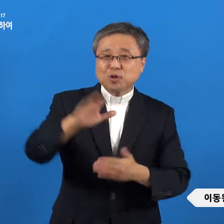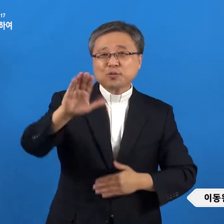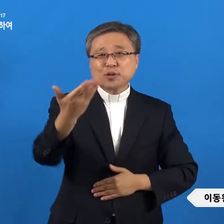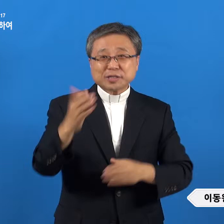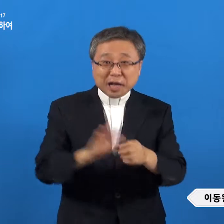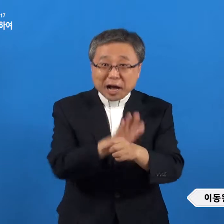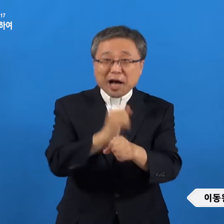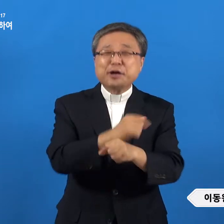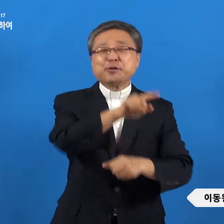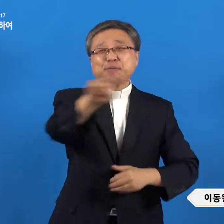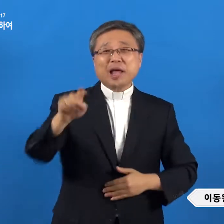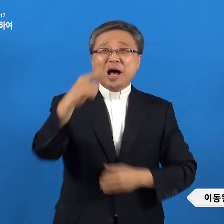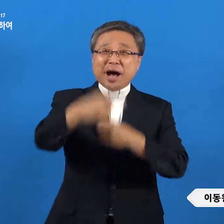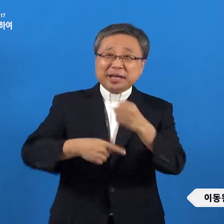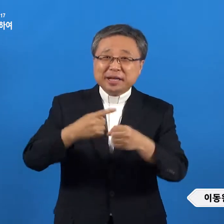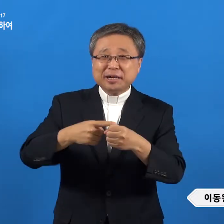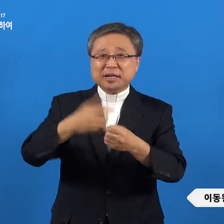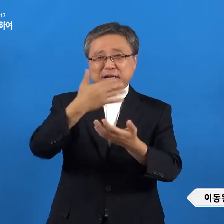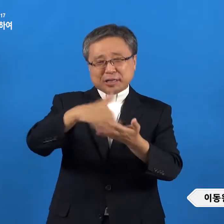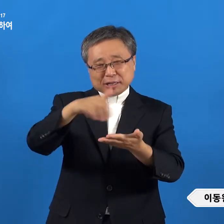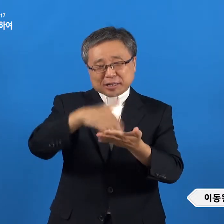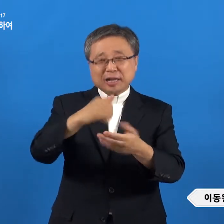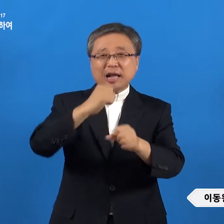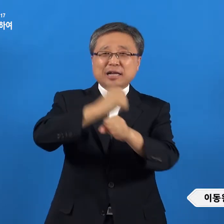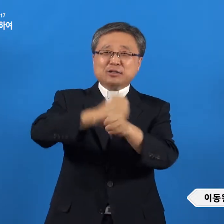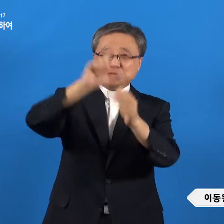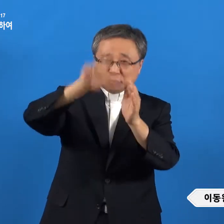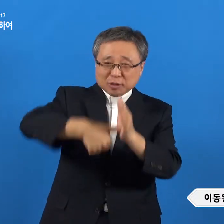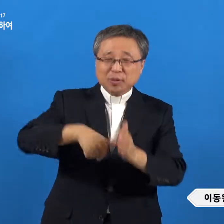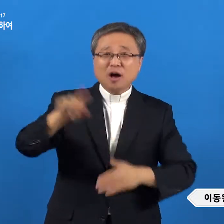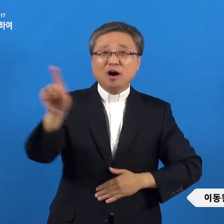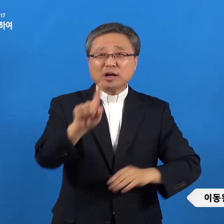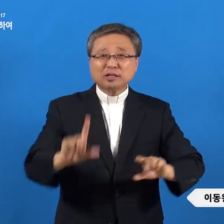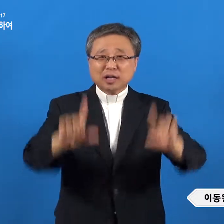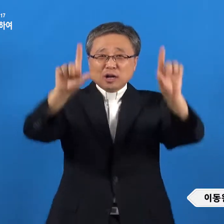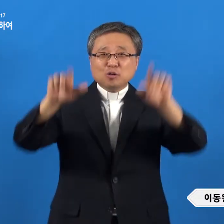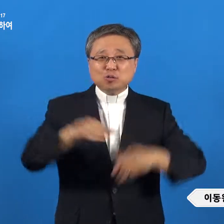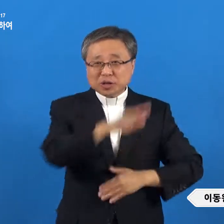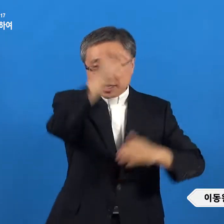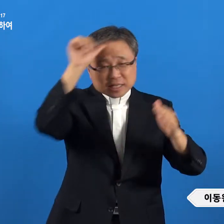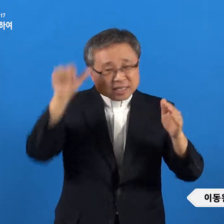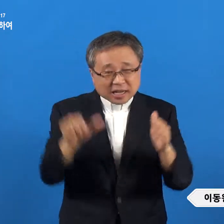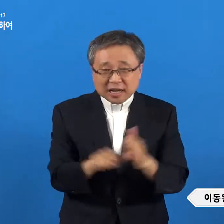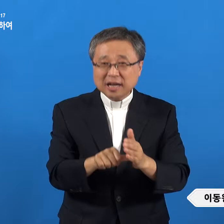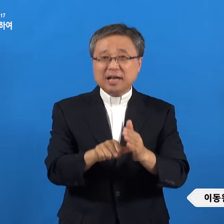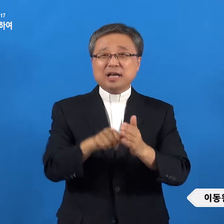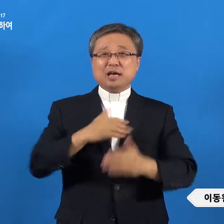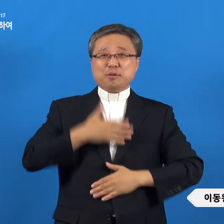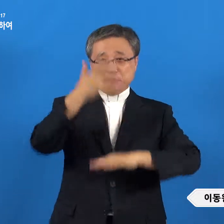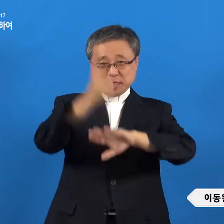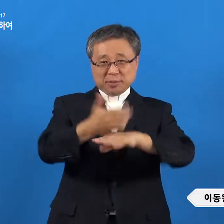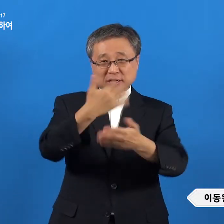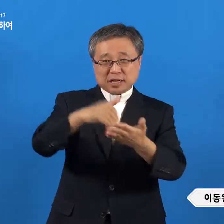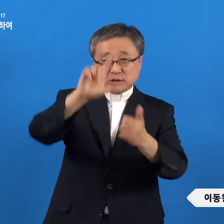여러분, 한 해를 결산하는 순간입니다. 어느 날 우리 일생을 결산할 순간이 이렇게 다가올 것입니다.